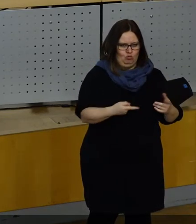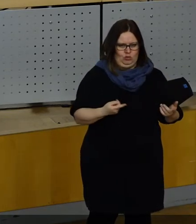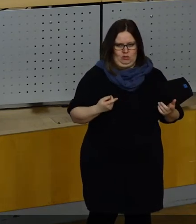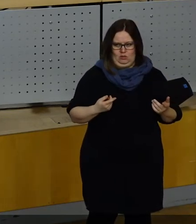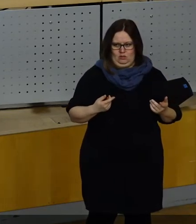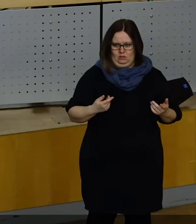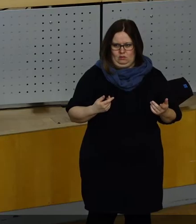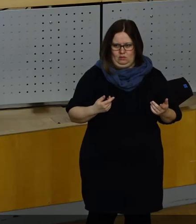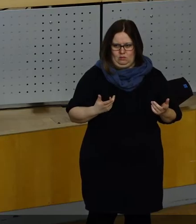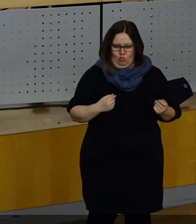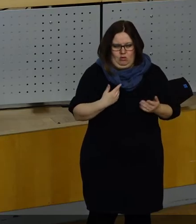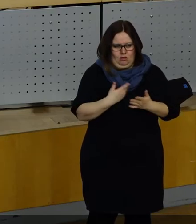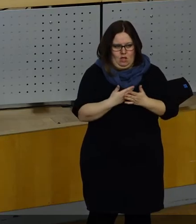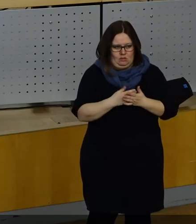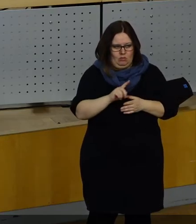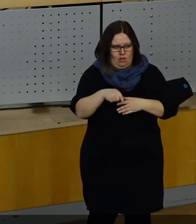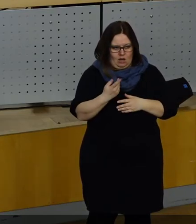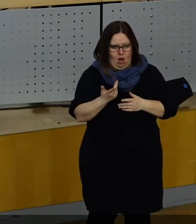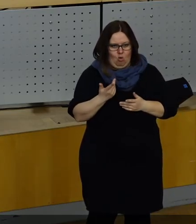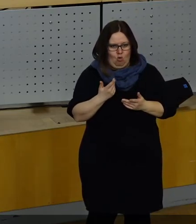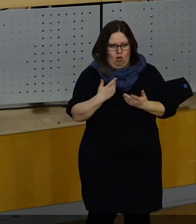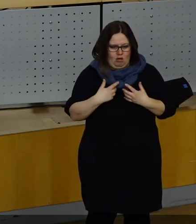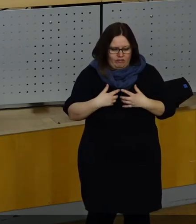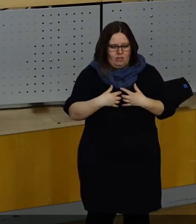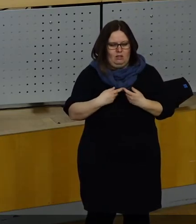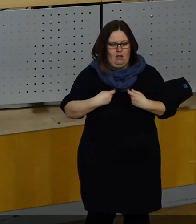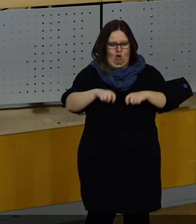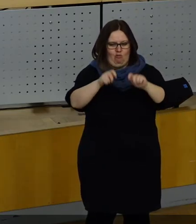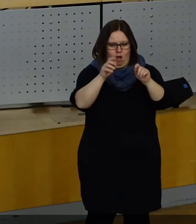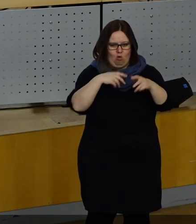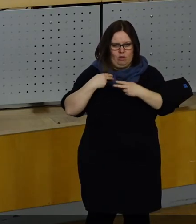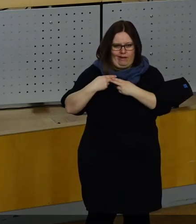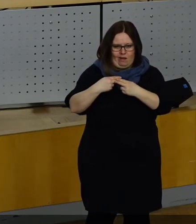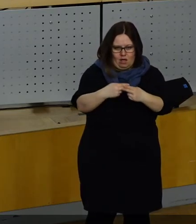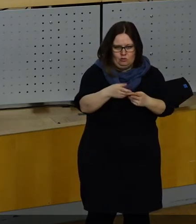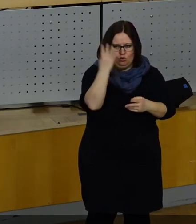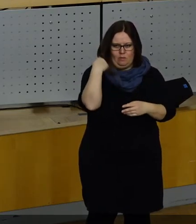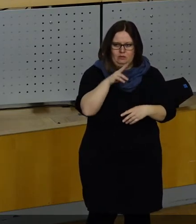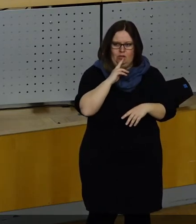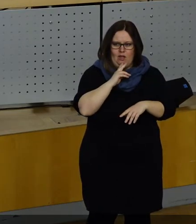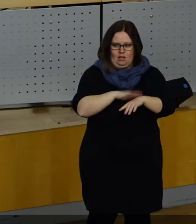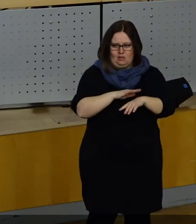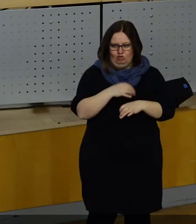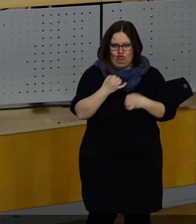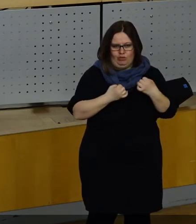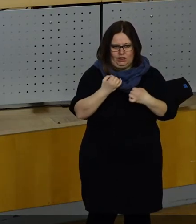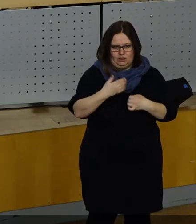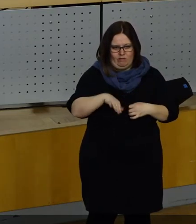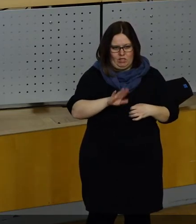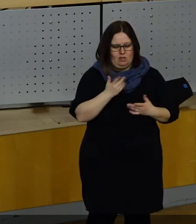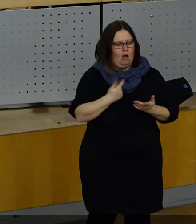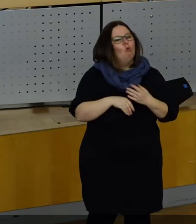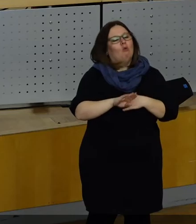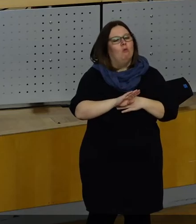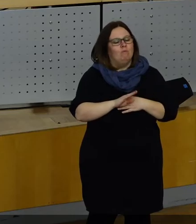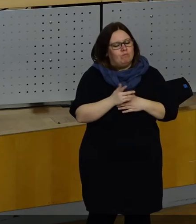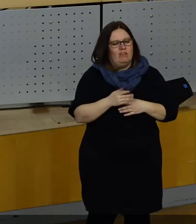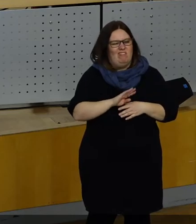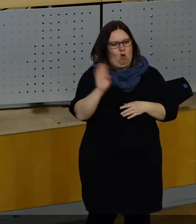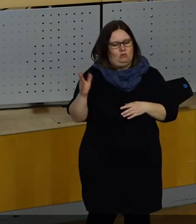unwiederbringlich. Daraufhin die Leistung der Aufbaugenerationen und schwierigen Bedingungen der DDR, die auch dann in der Ostmoderne